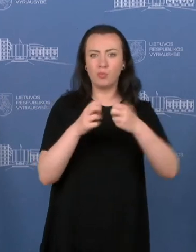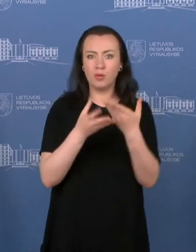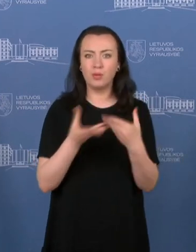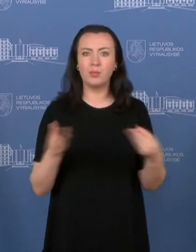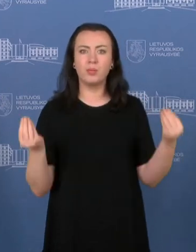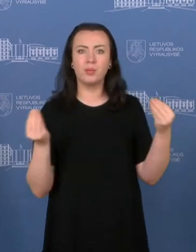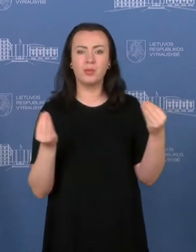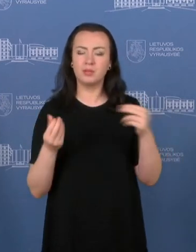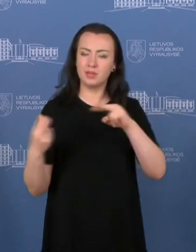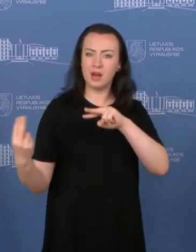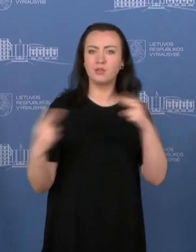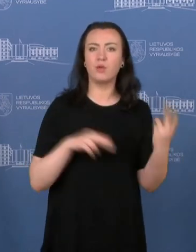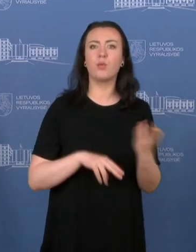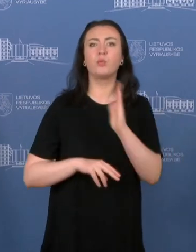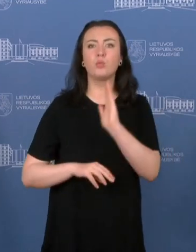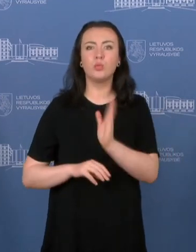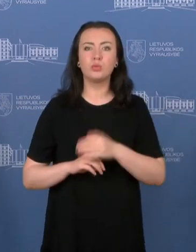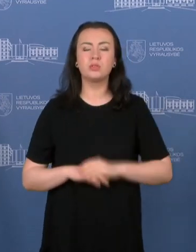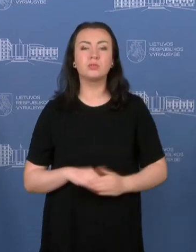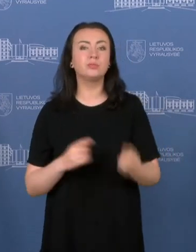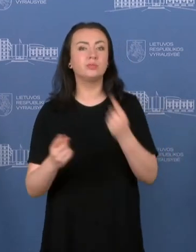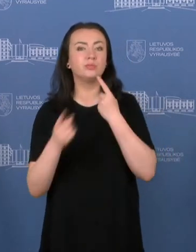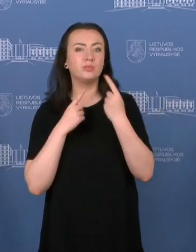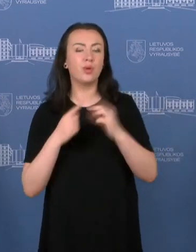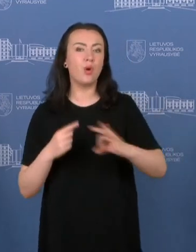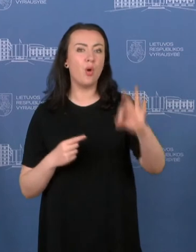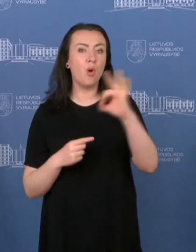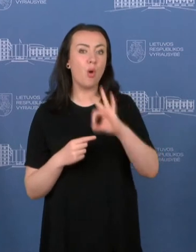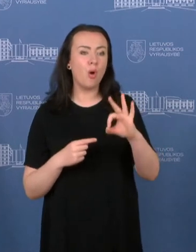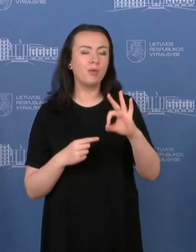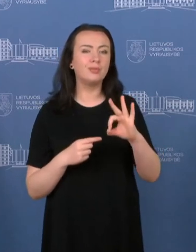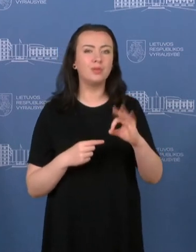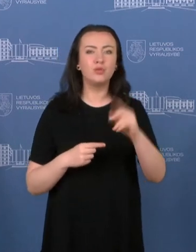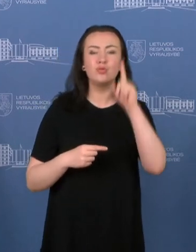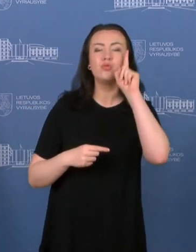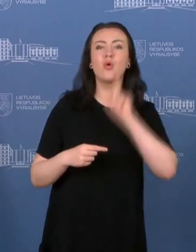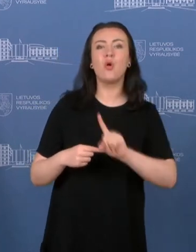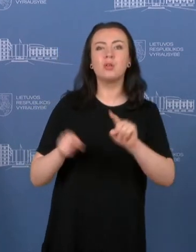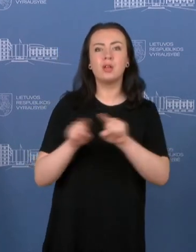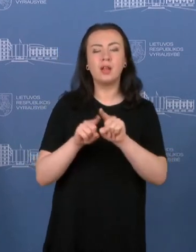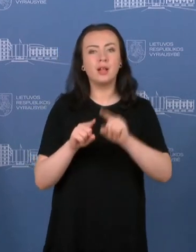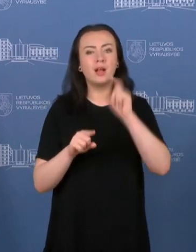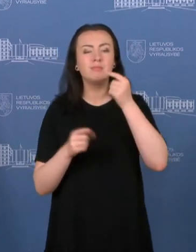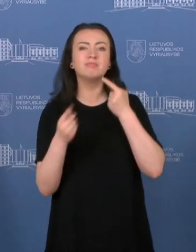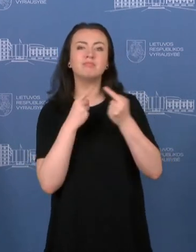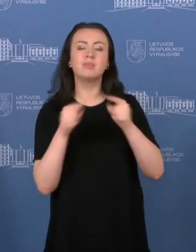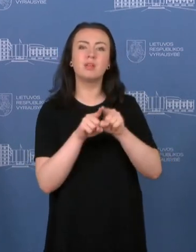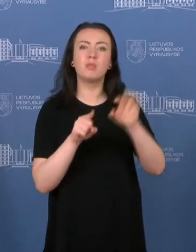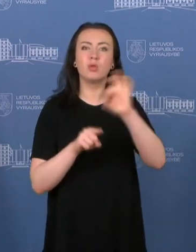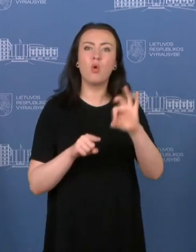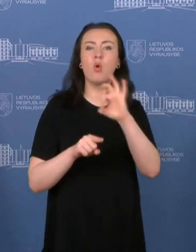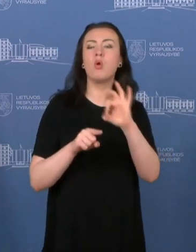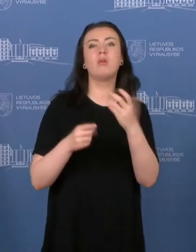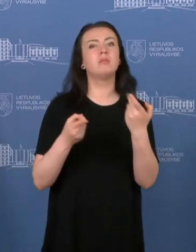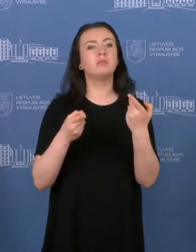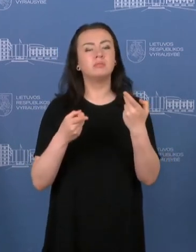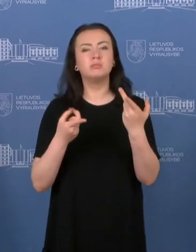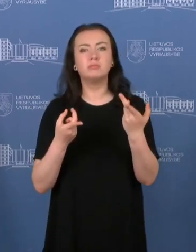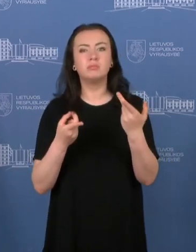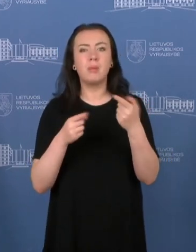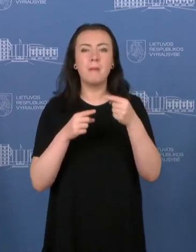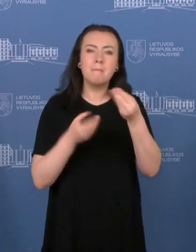tą transformaciją. Bet kalbėdami apie ambicijas, turime kalbėti ir apie priemones ir būdus,